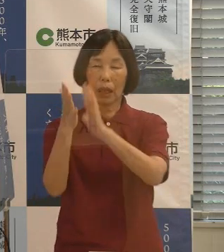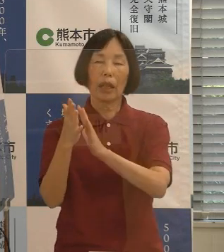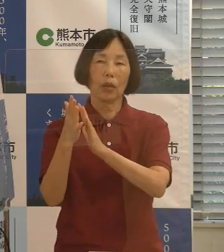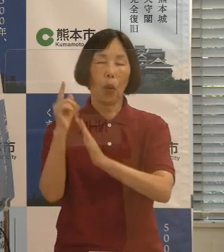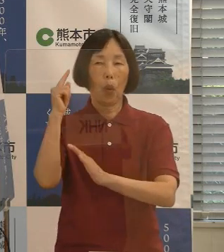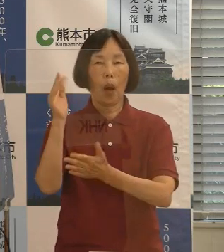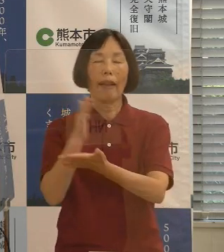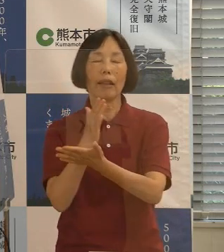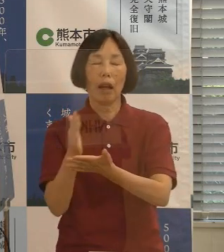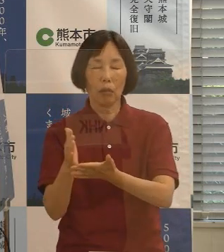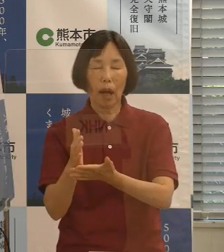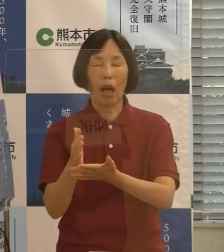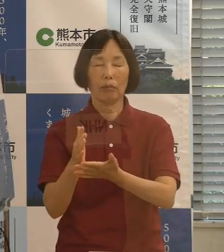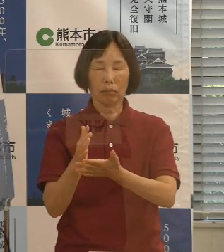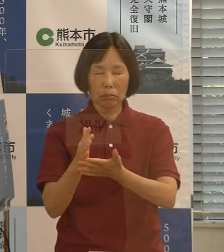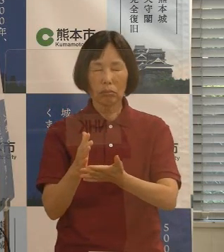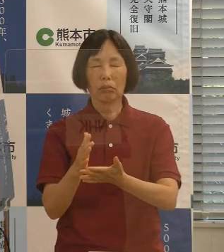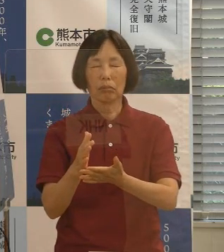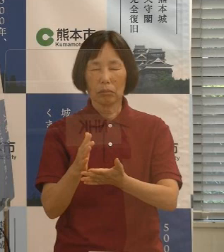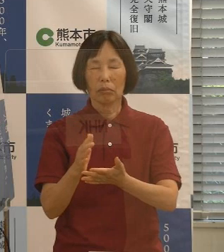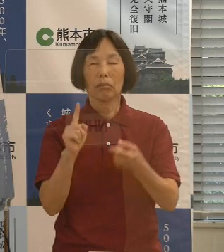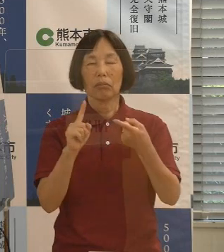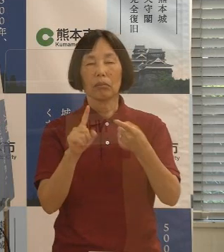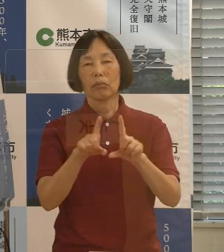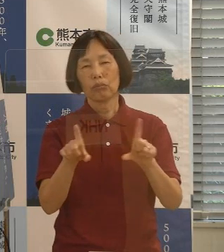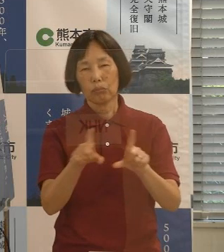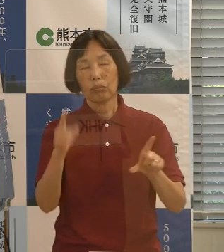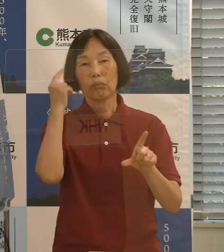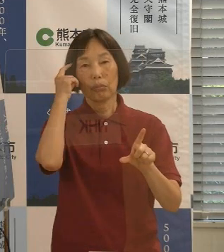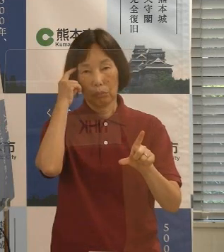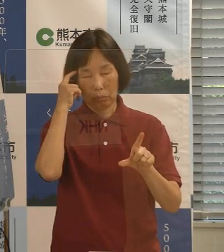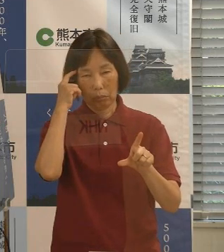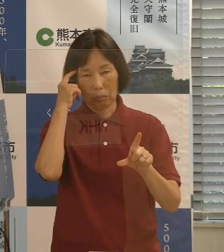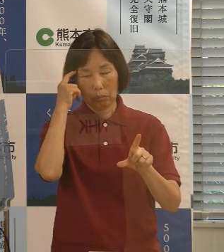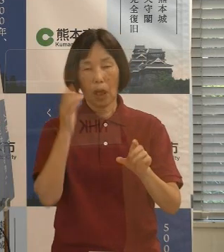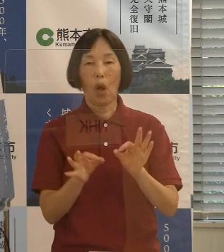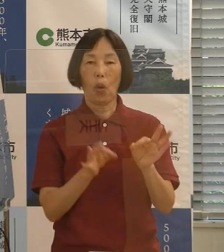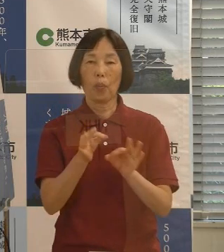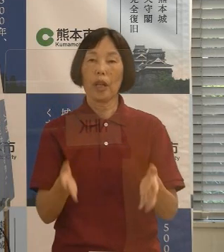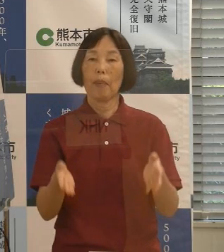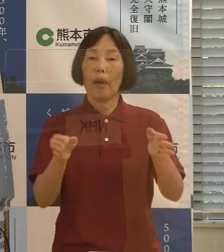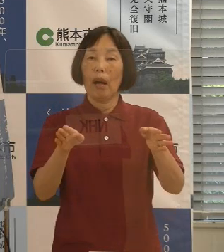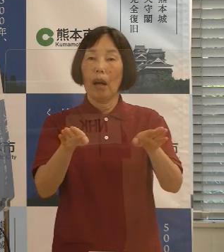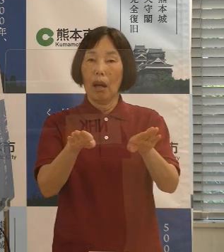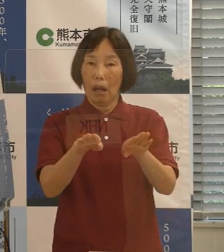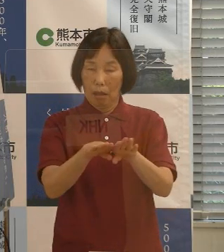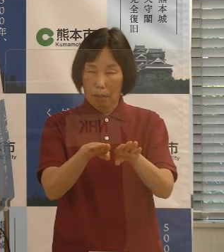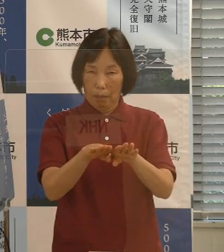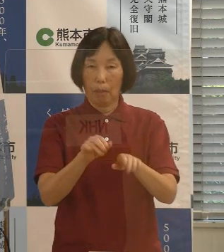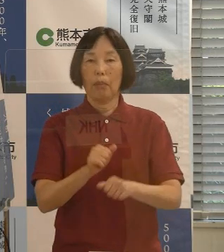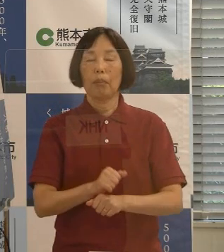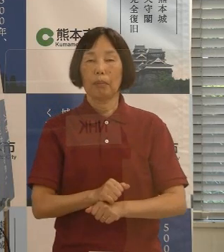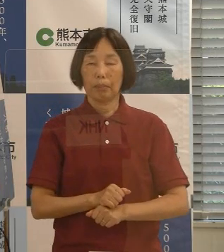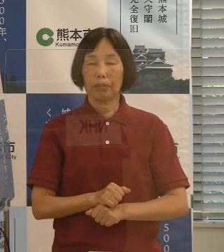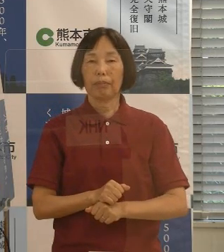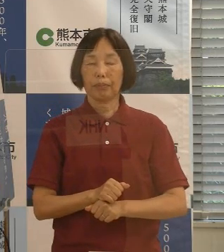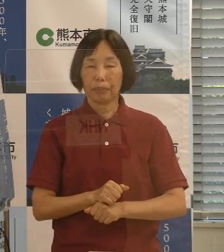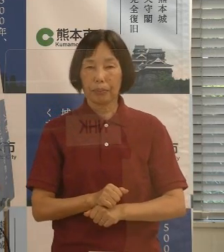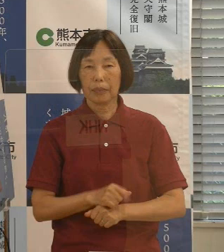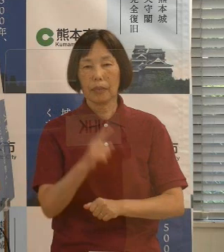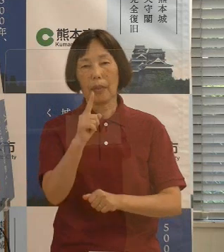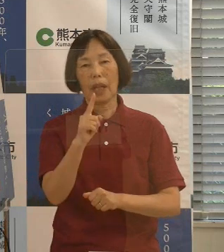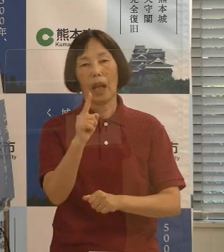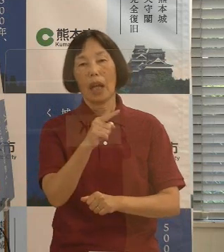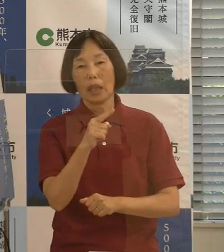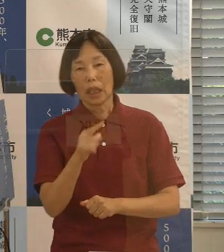であるというふうに思いますし、まあ、この商業施設であるとかこういったところもですね、いろいろな人のカ